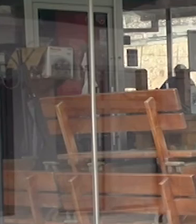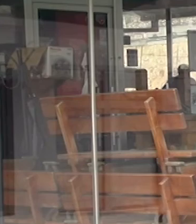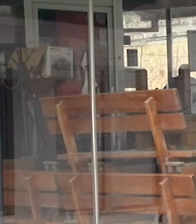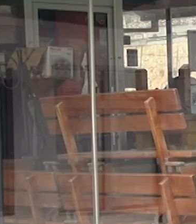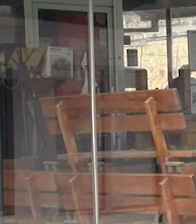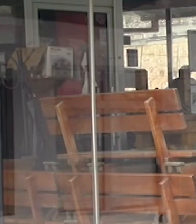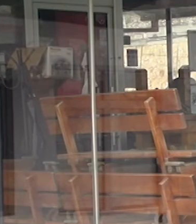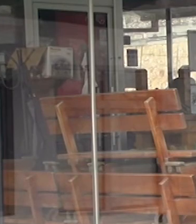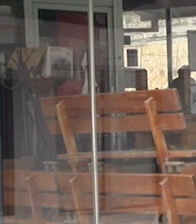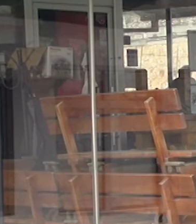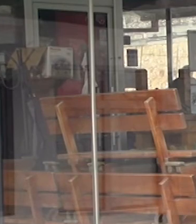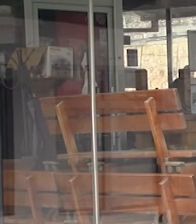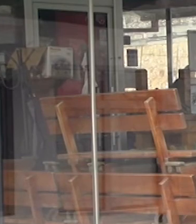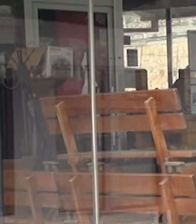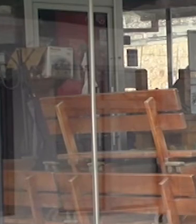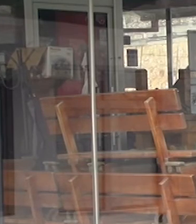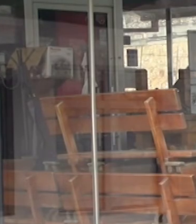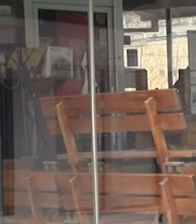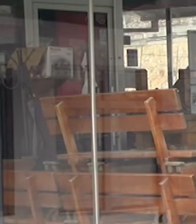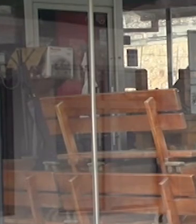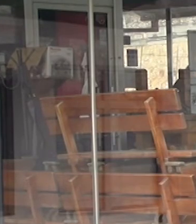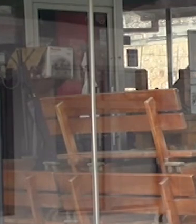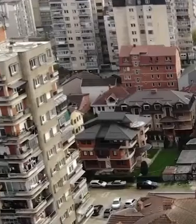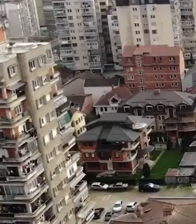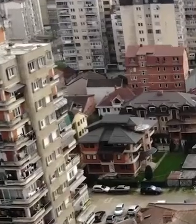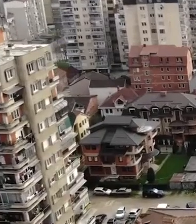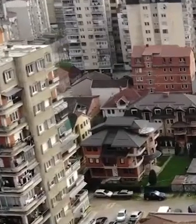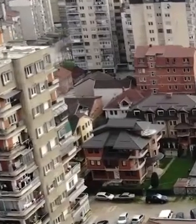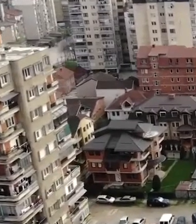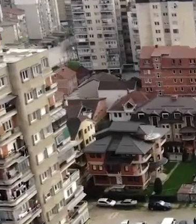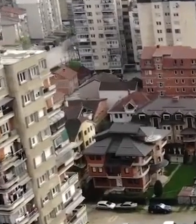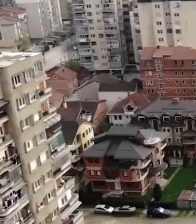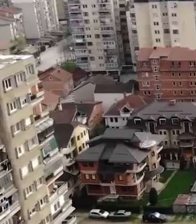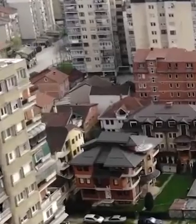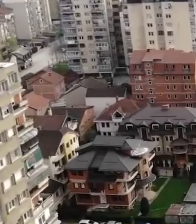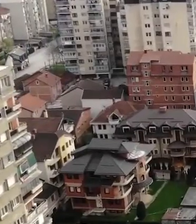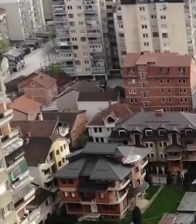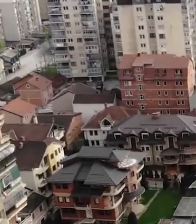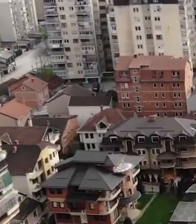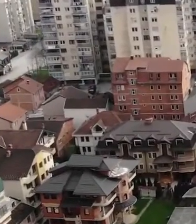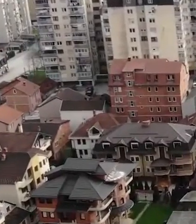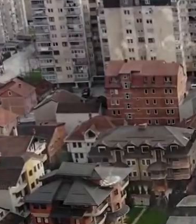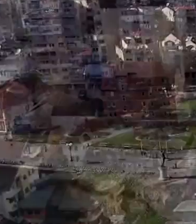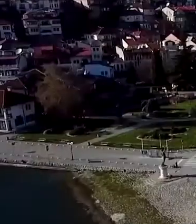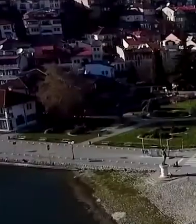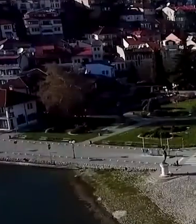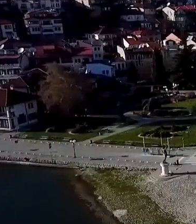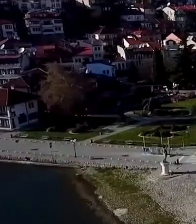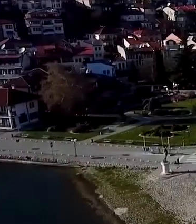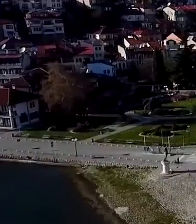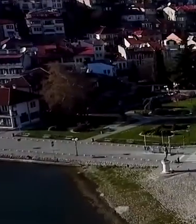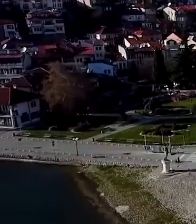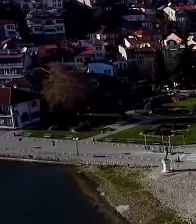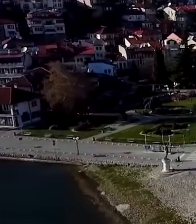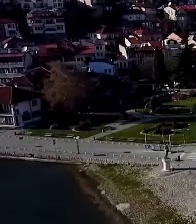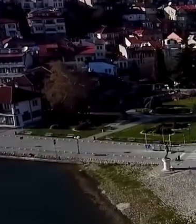апелираше директорот на Државниот пазарен инспекторат Стојко Пауновски. Затворени се вкупно 5 угостителски објекти во Кичево, Охрид, Тетово и Струмица, а за објектите